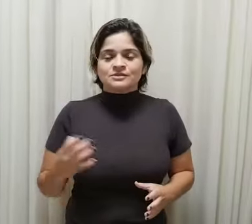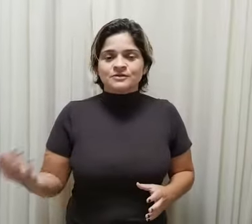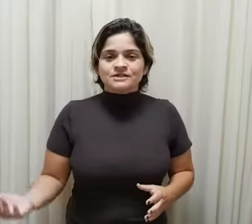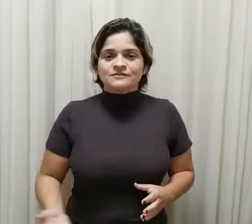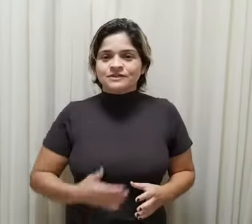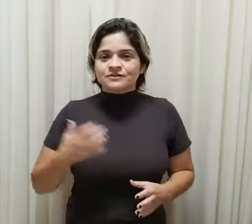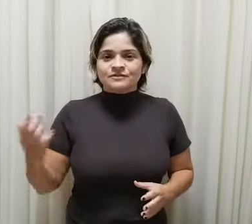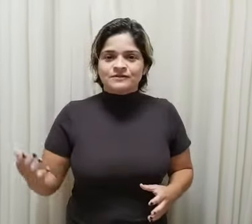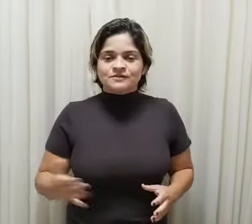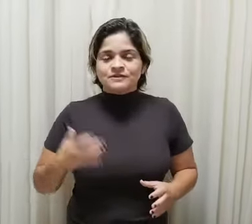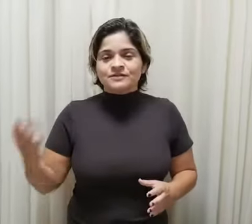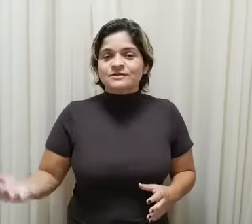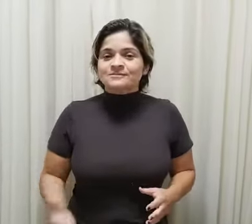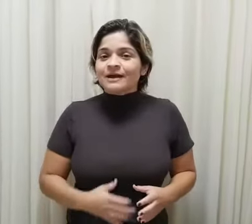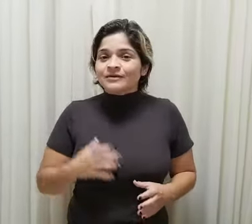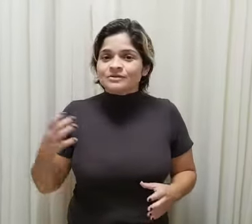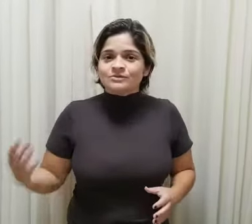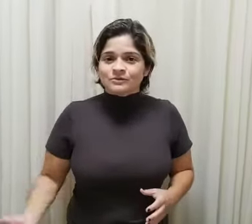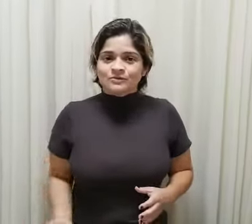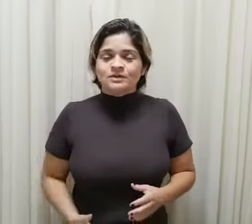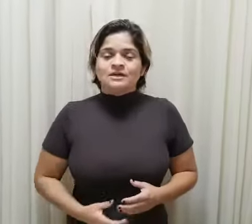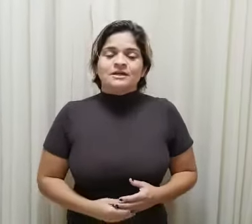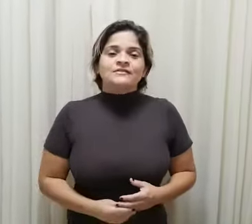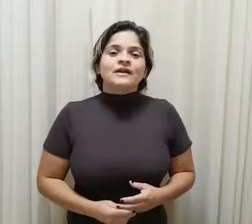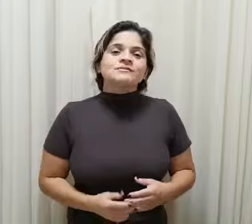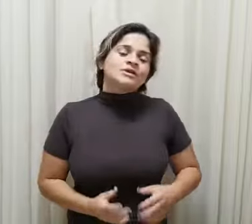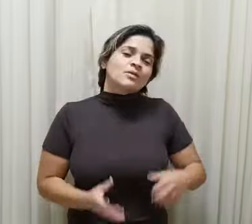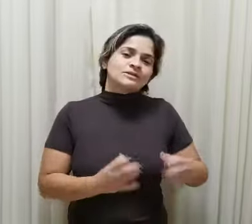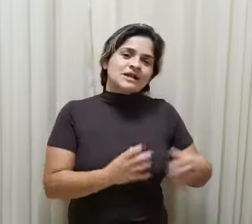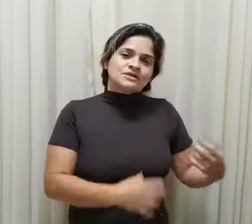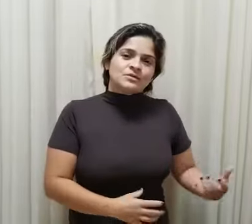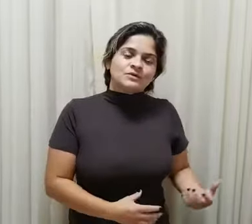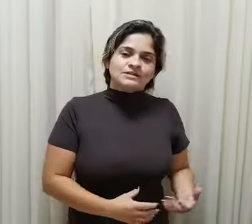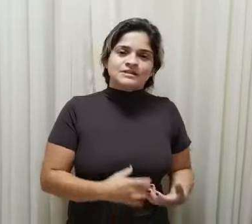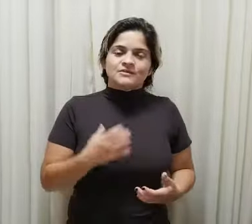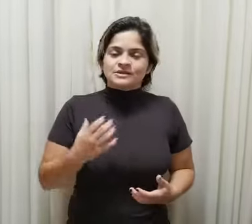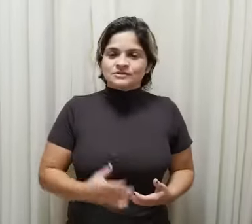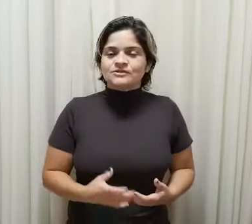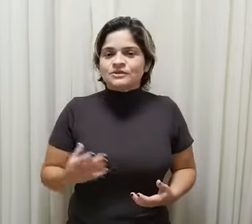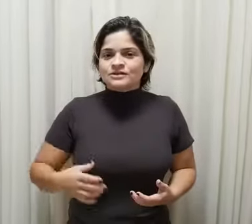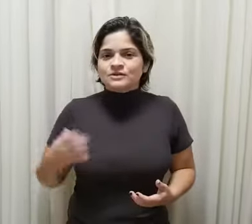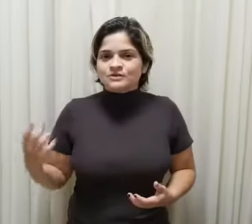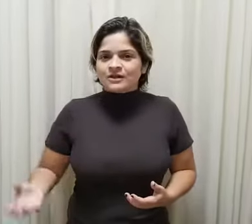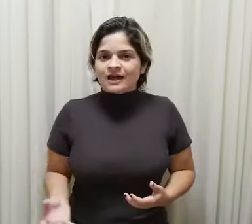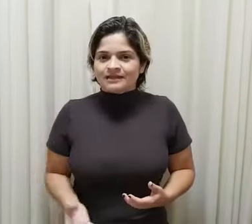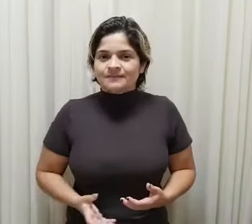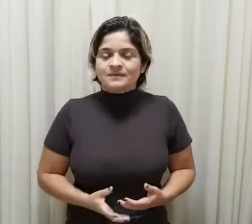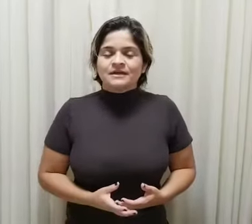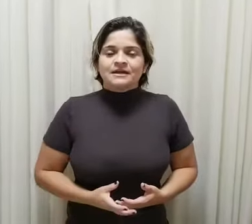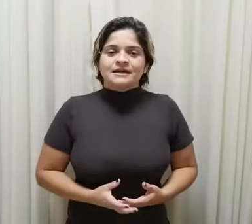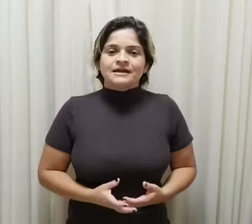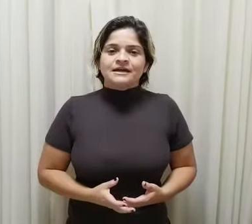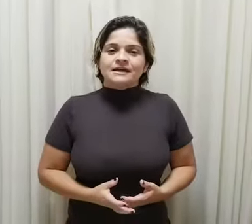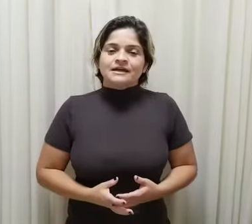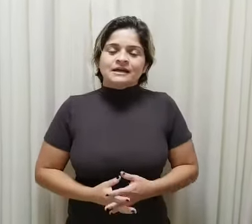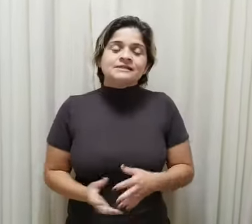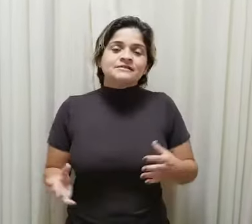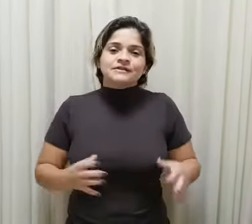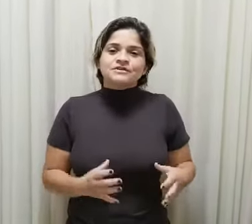regiões vitivinícolas maiores do mundo. E falamos de algumas regiões e denominações de origem controlada. Esse vídeo,